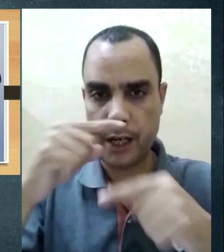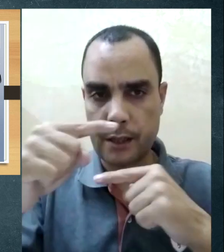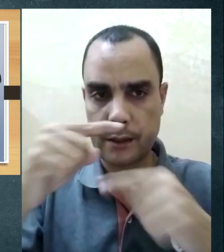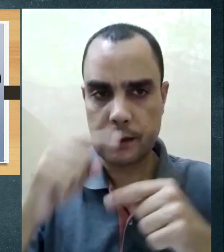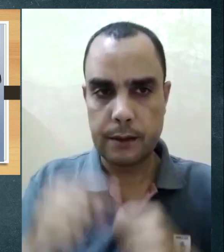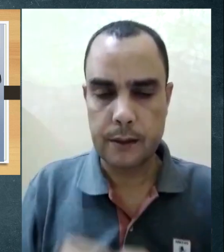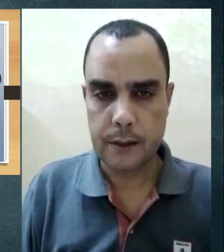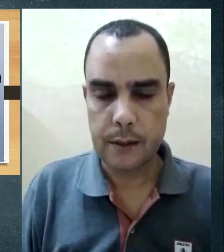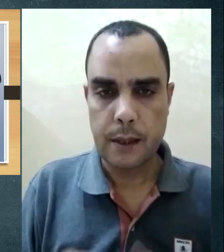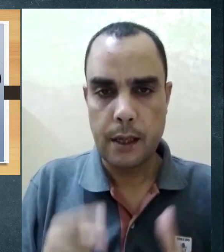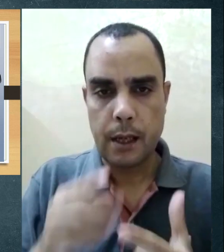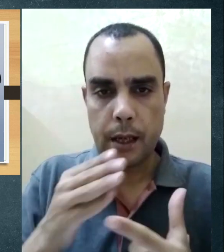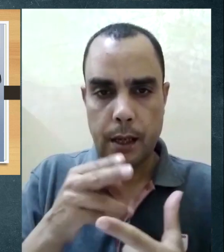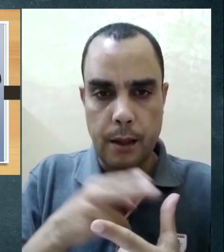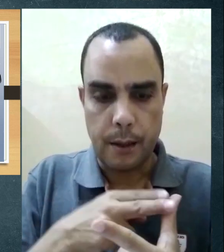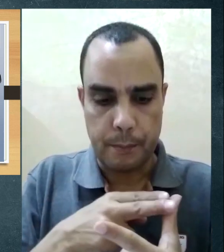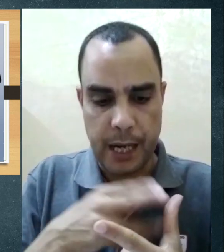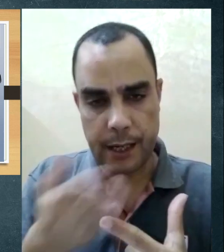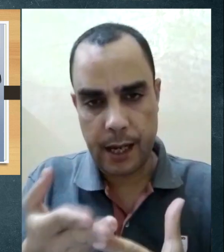الشاعر